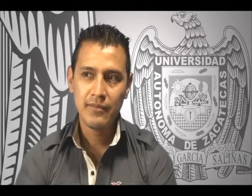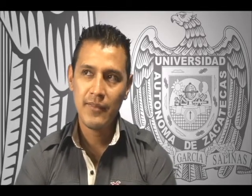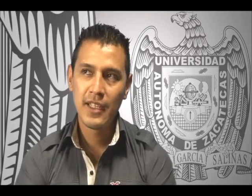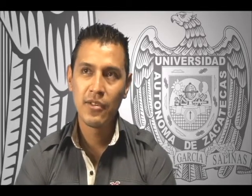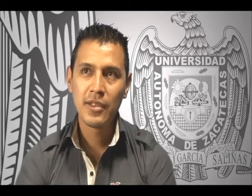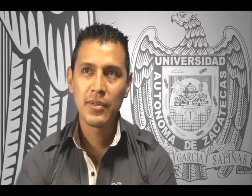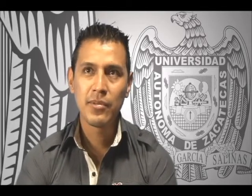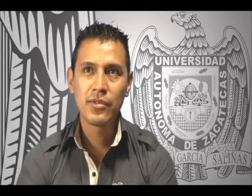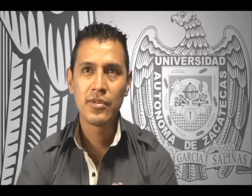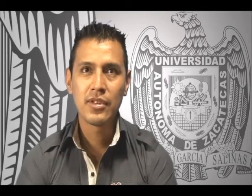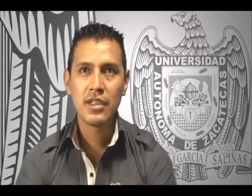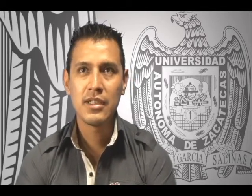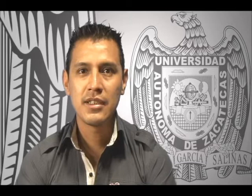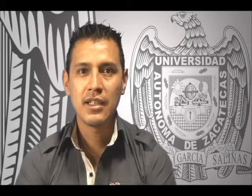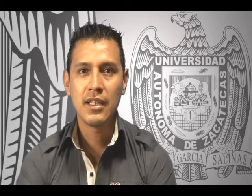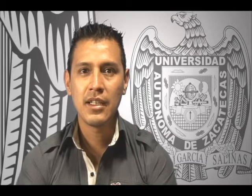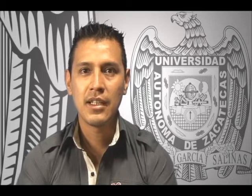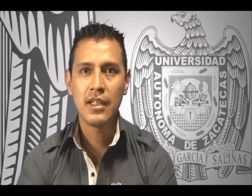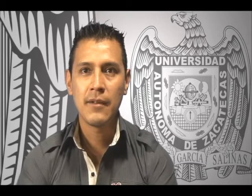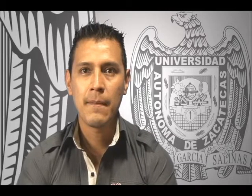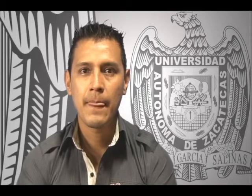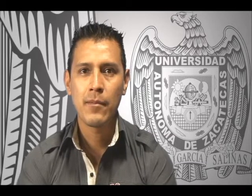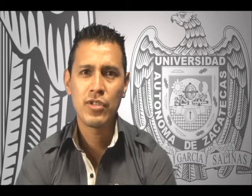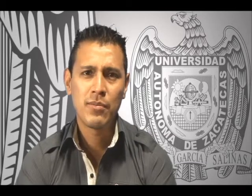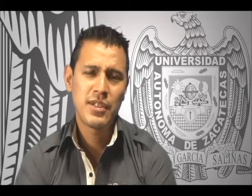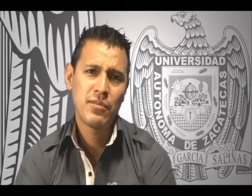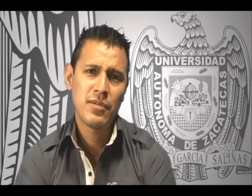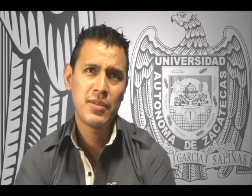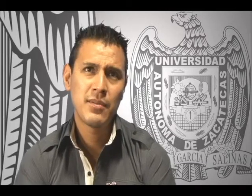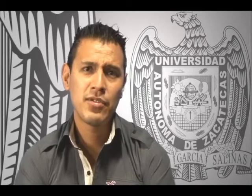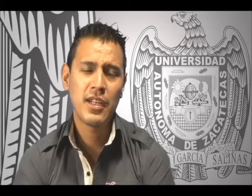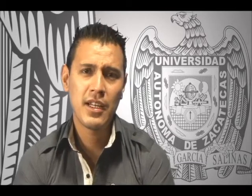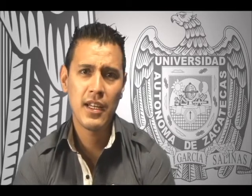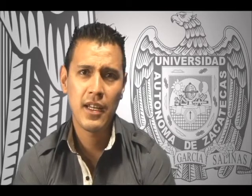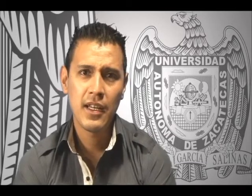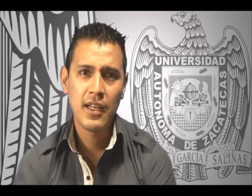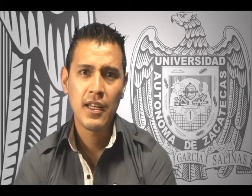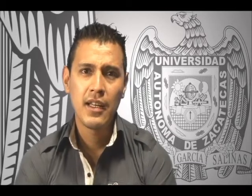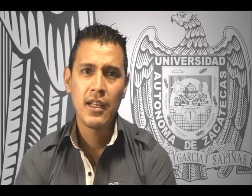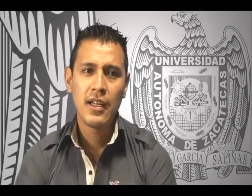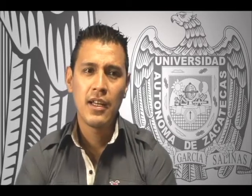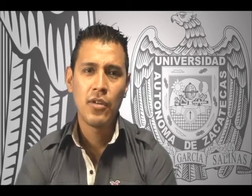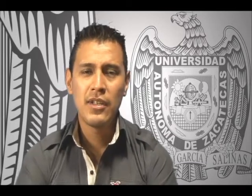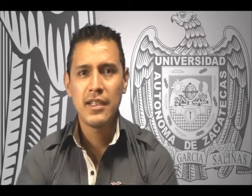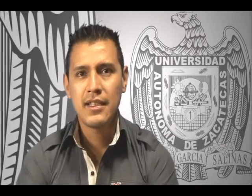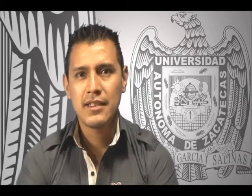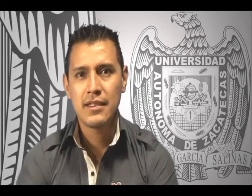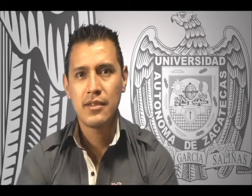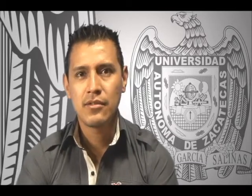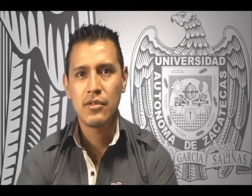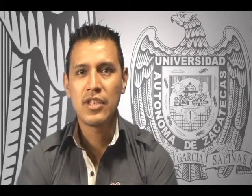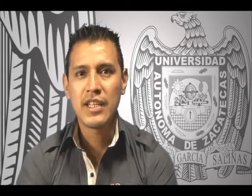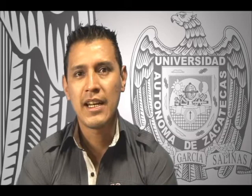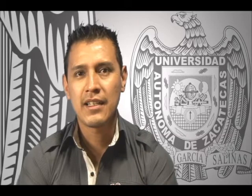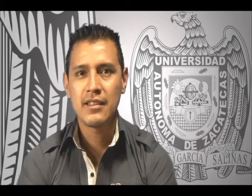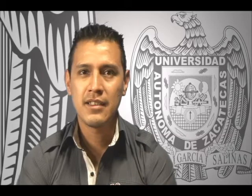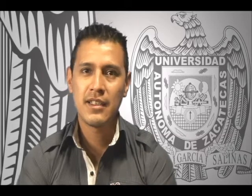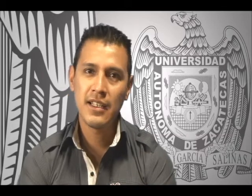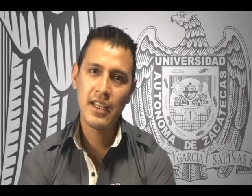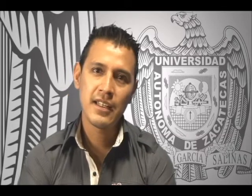En donde primos, este, pues empezamos a, no a dar clases, enseñar, enseñar a leer,